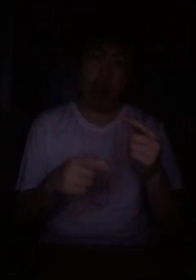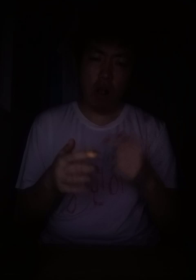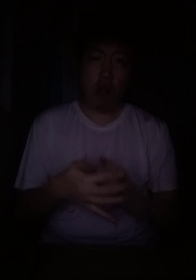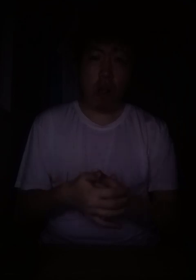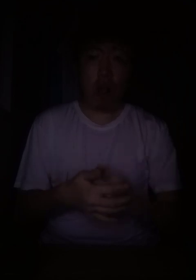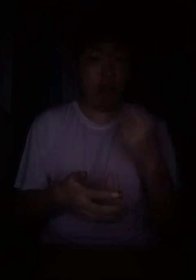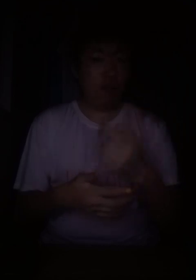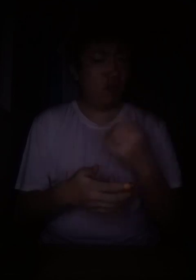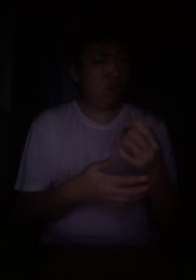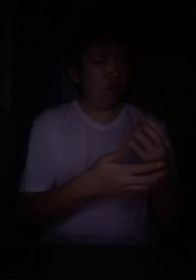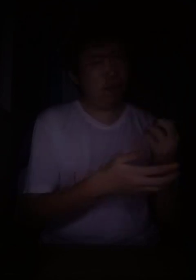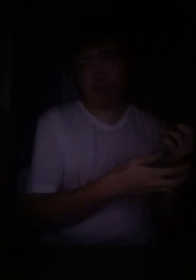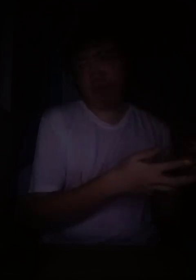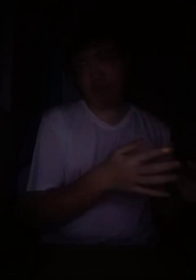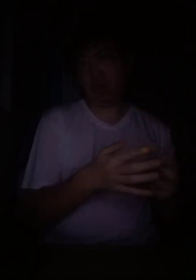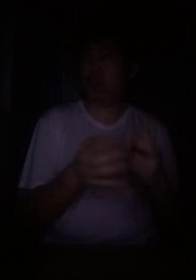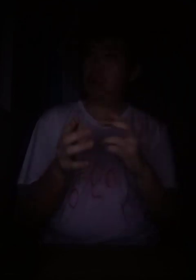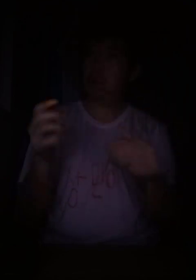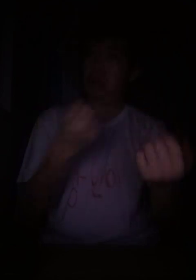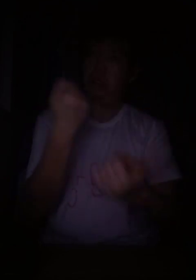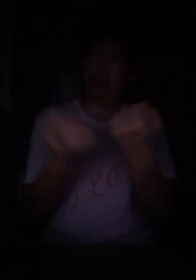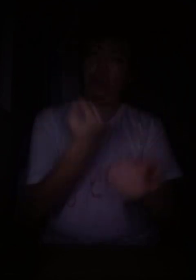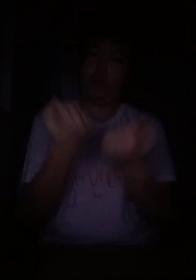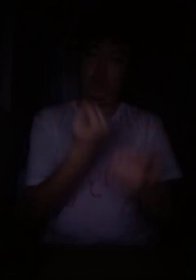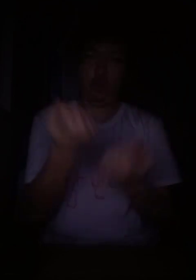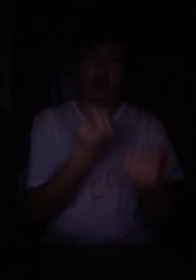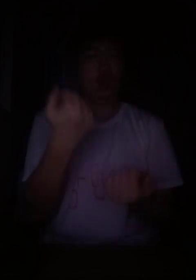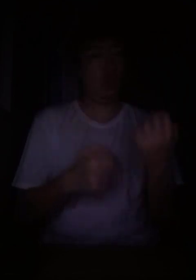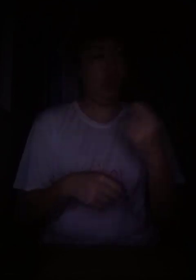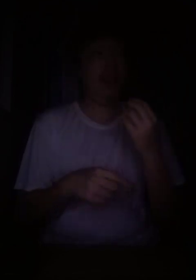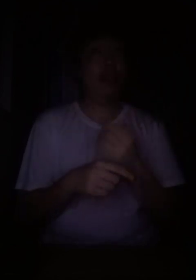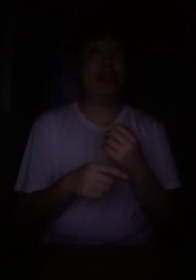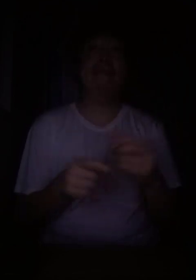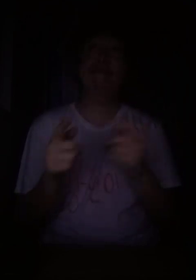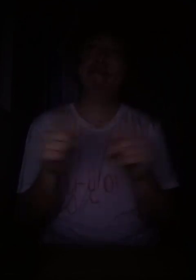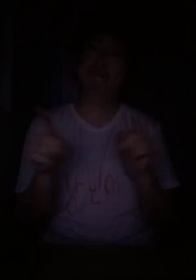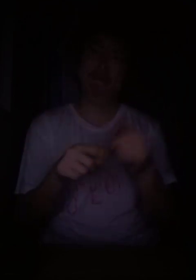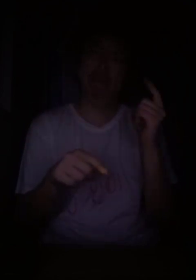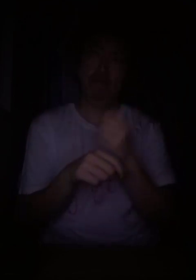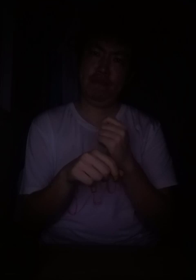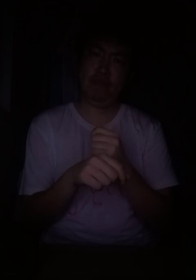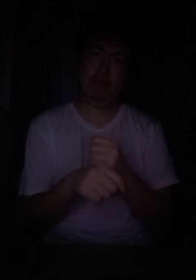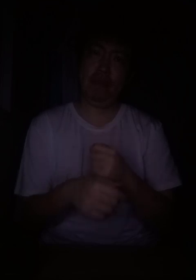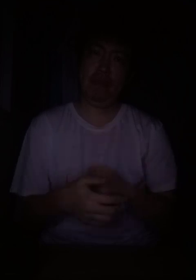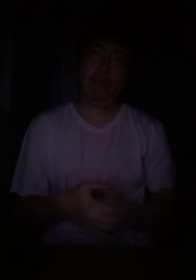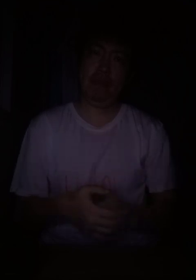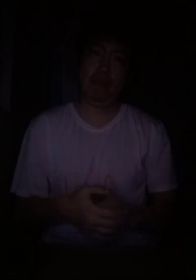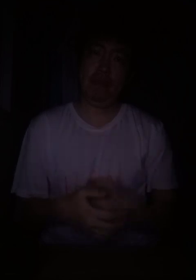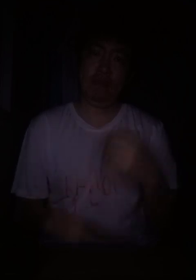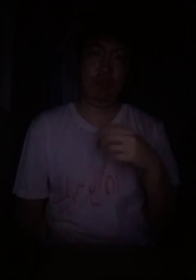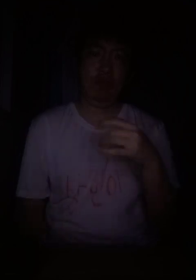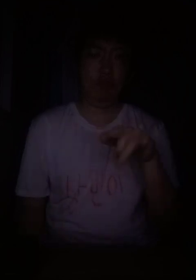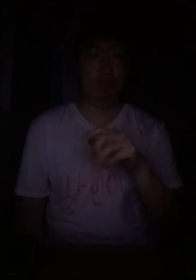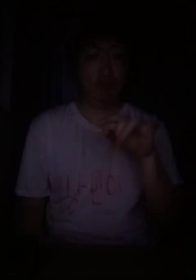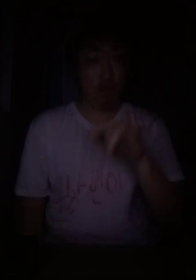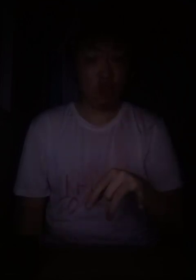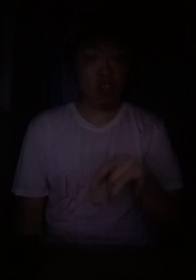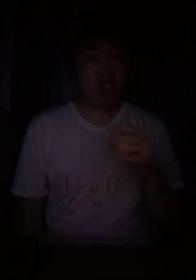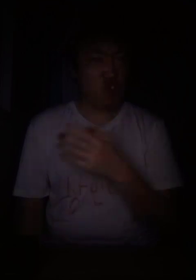10km, 20km 자전거 옆에 달고 달립니다. 이거 동물학대 아니에요? 동물학대죠. 법적으로 현행법상 우리나라에서는 아직 그런